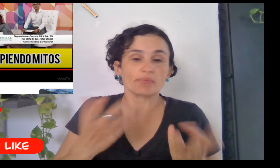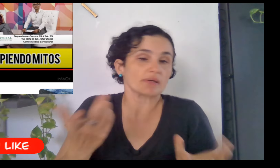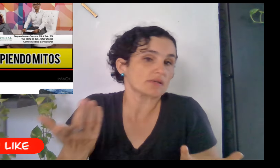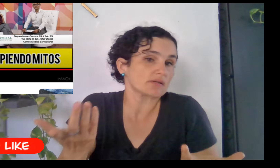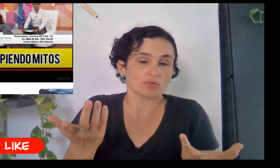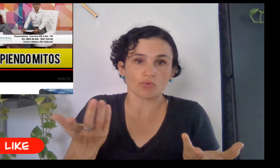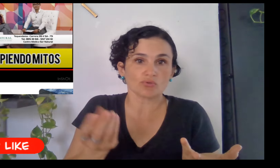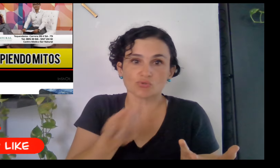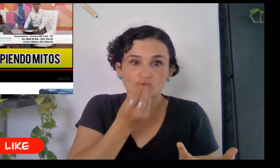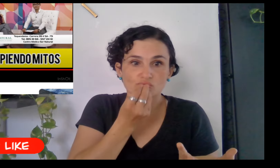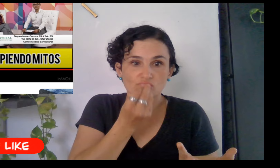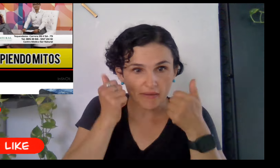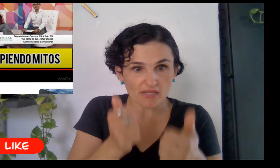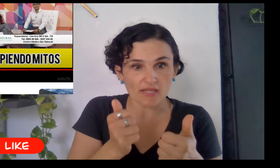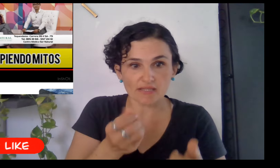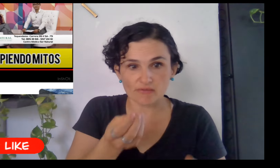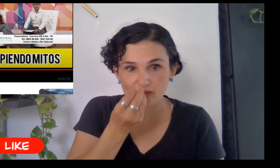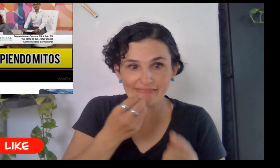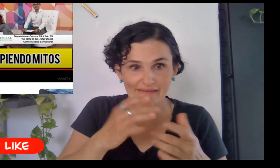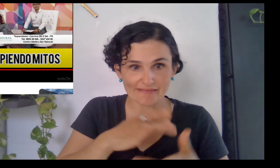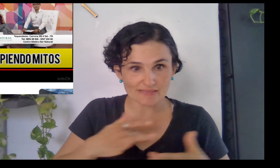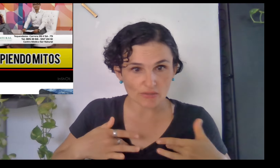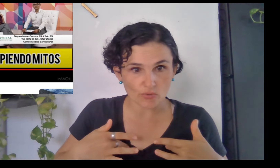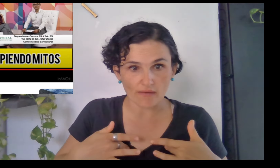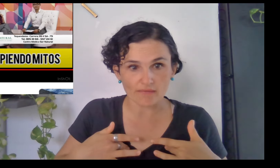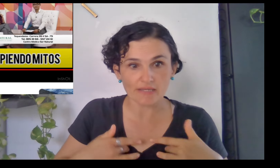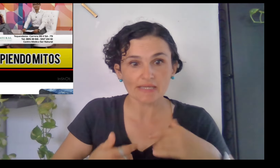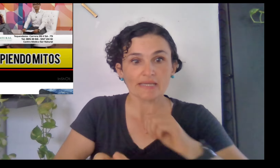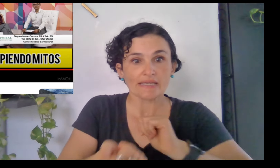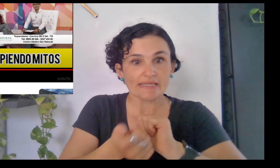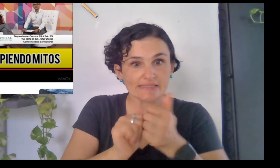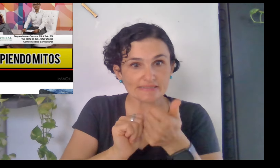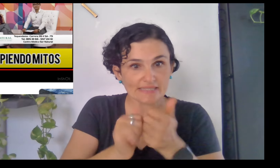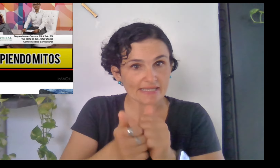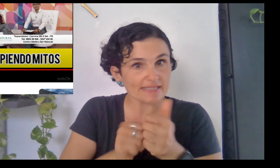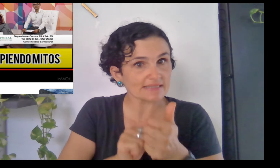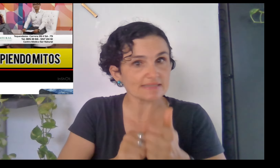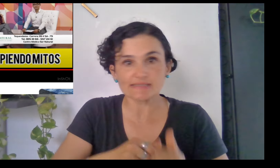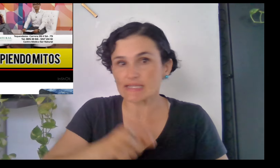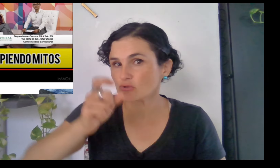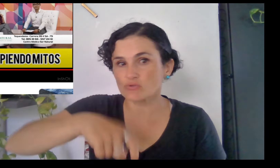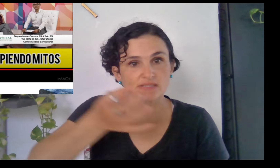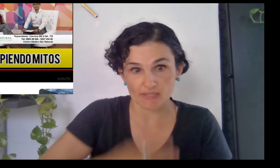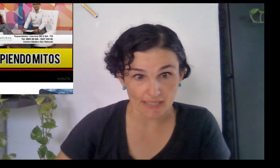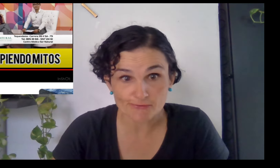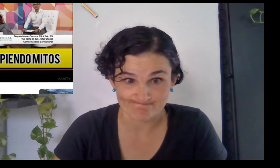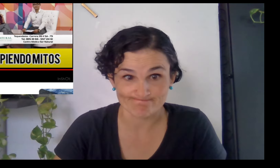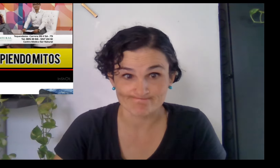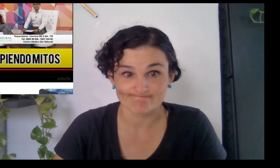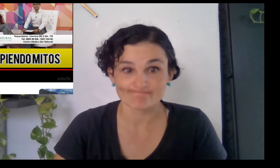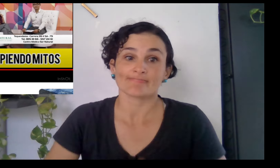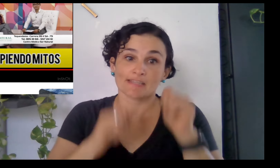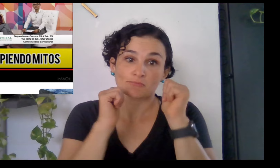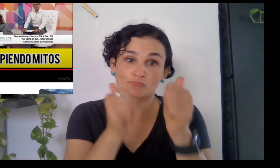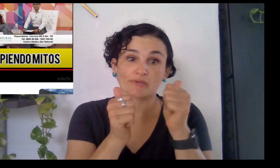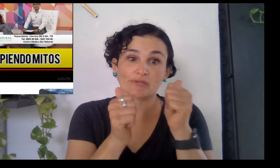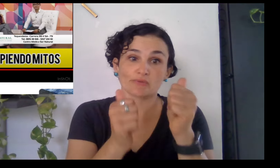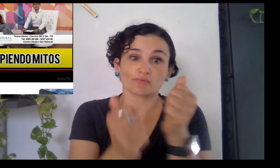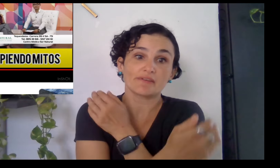usted come bien, tiene una dieta saludable y se ejercita, no necesita medicamentos. Bueno, un